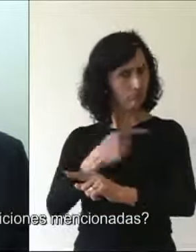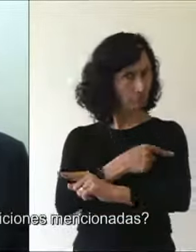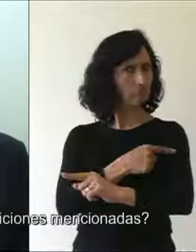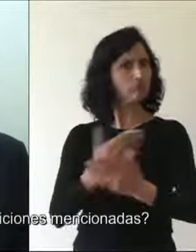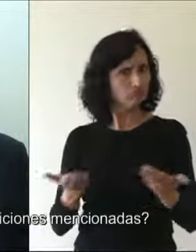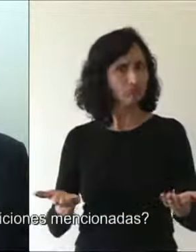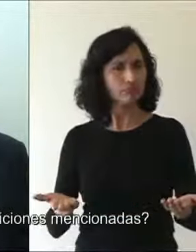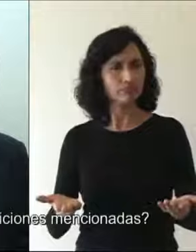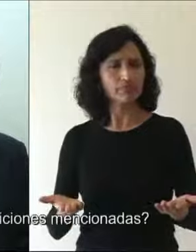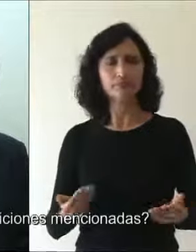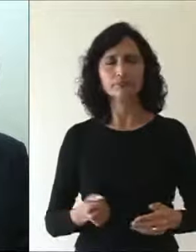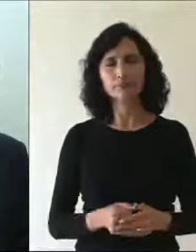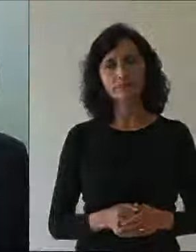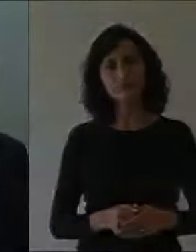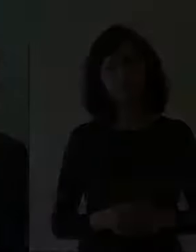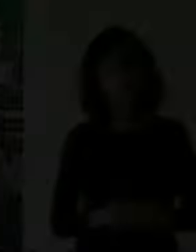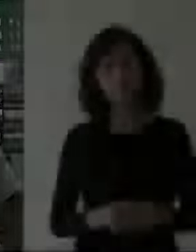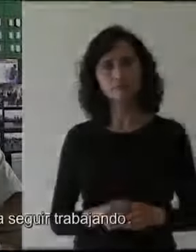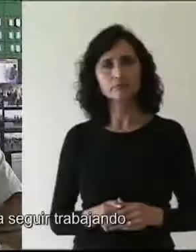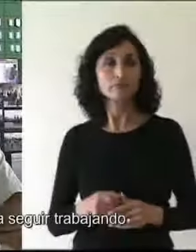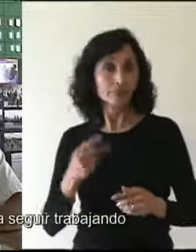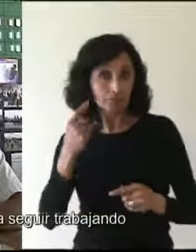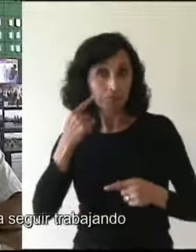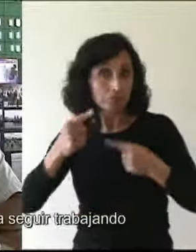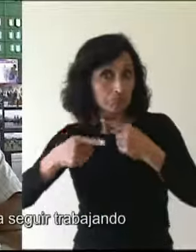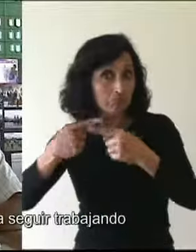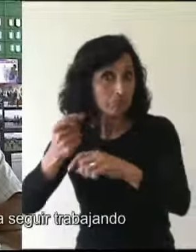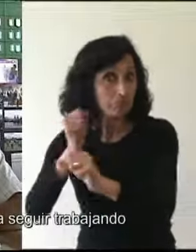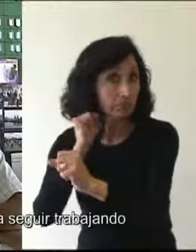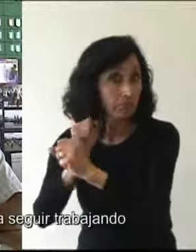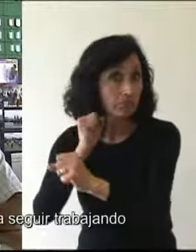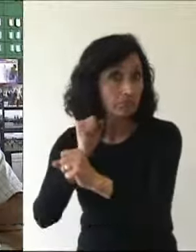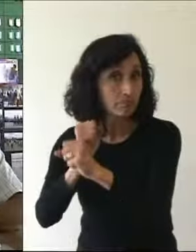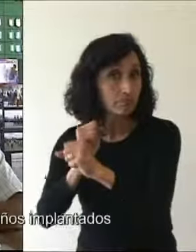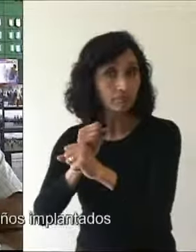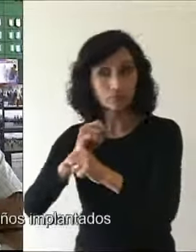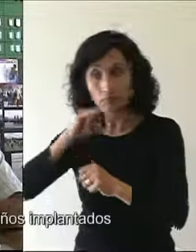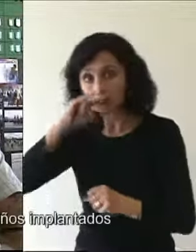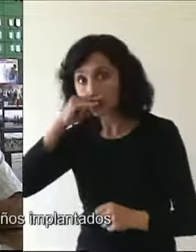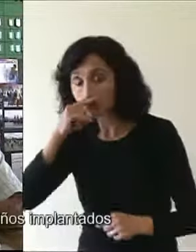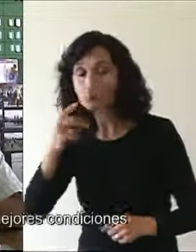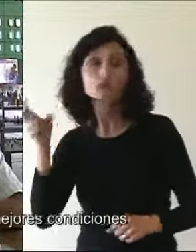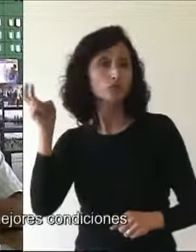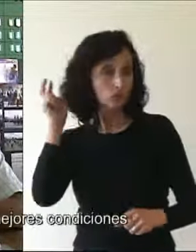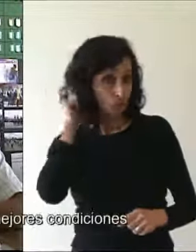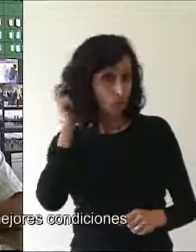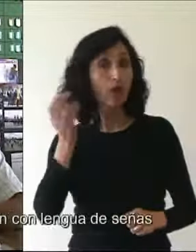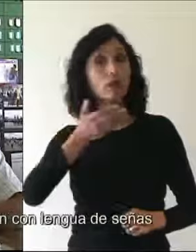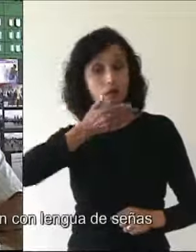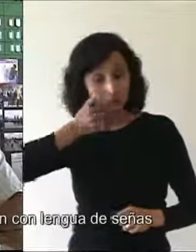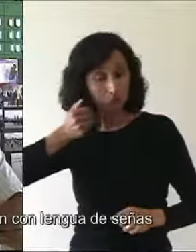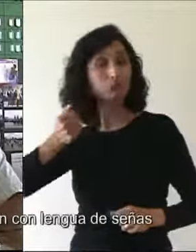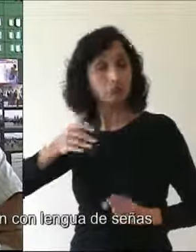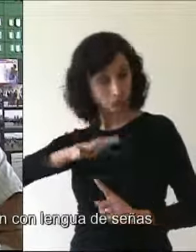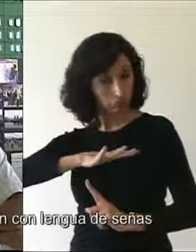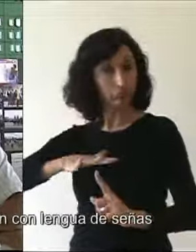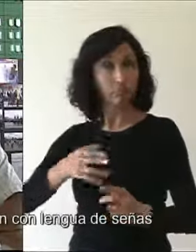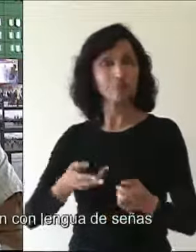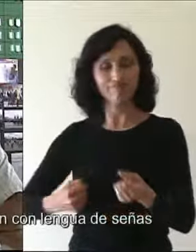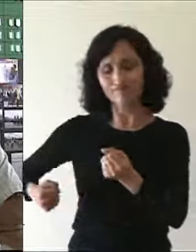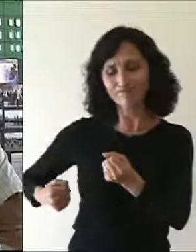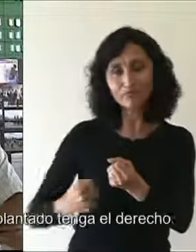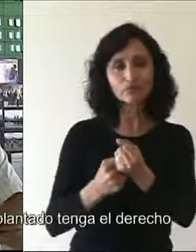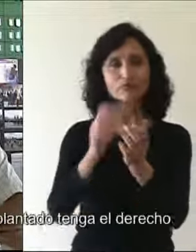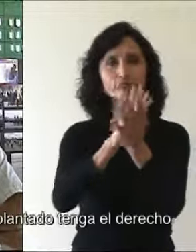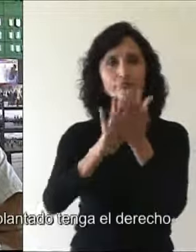las condiciones mencionadas? Entonces, vamos a seguir trabajando con niños implantados en las mejores condiciones, pero también con